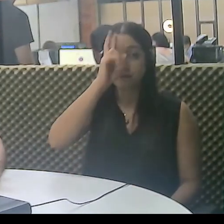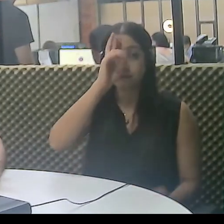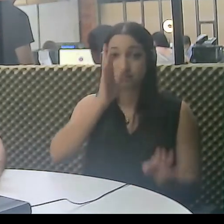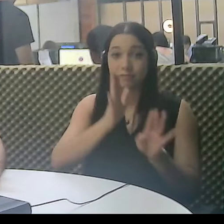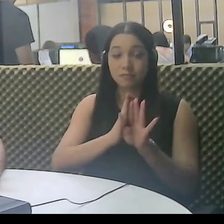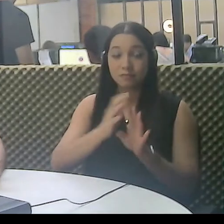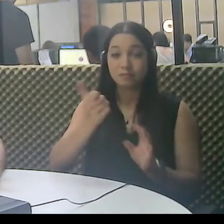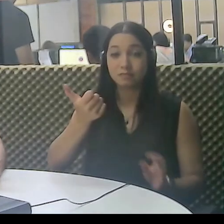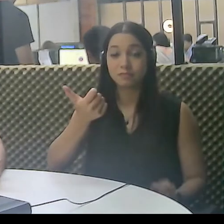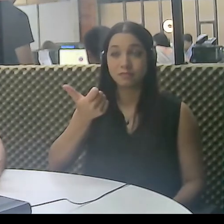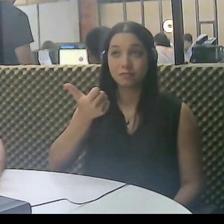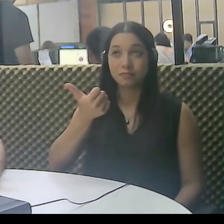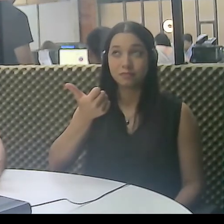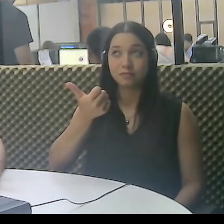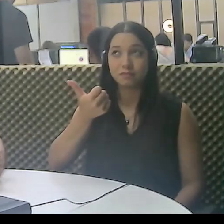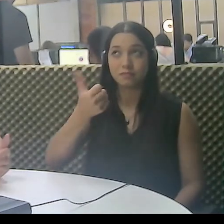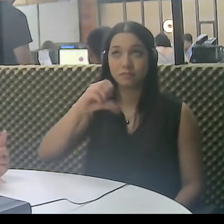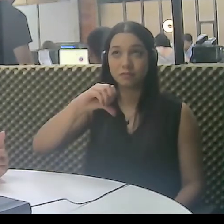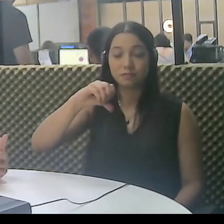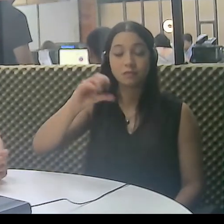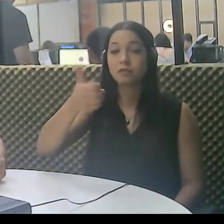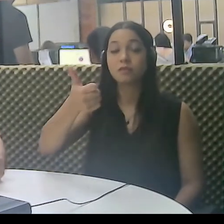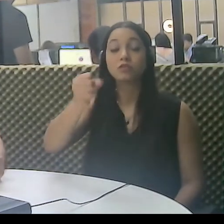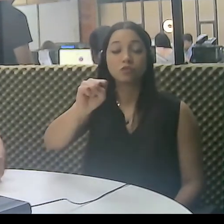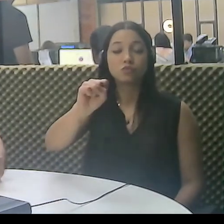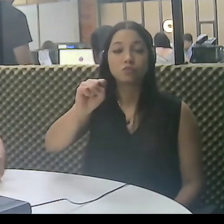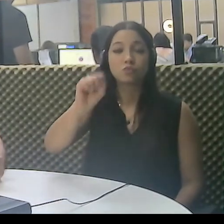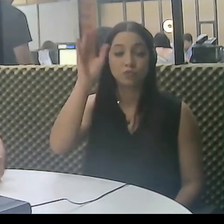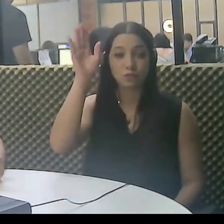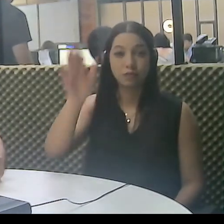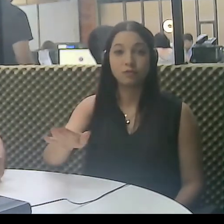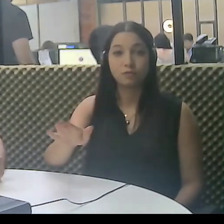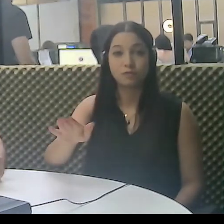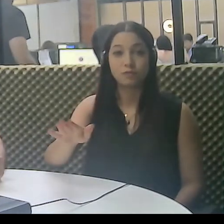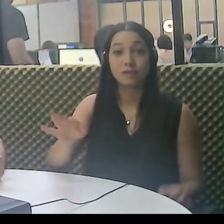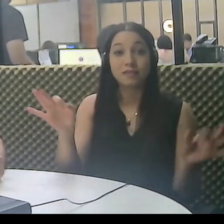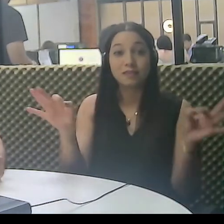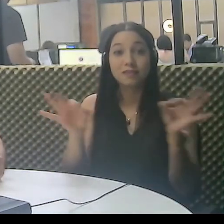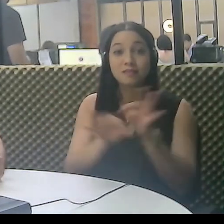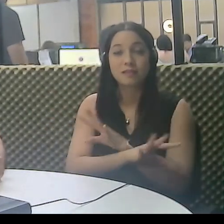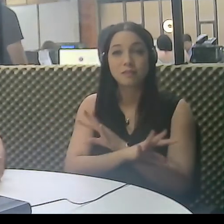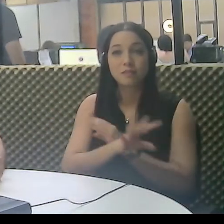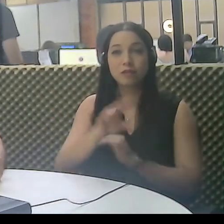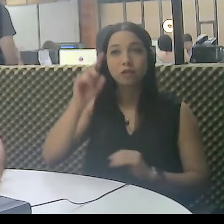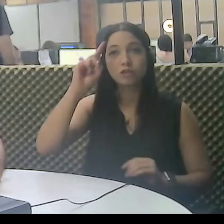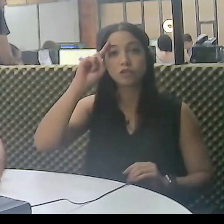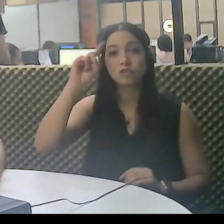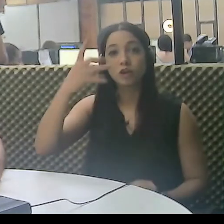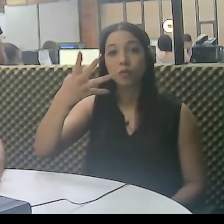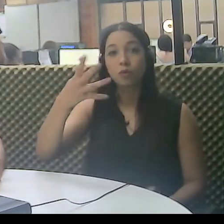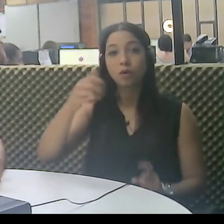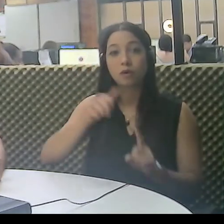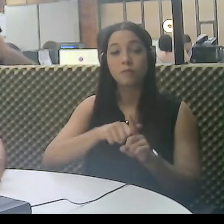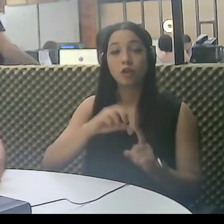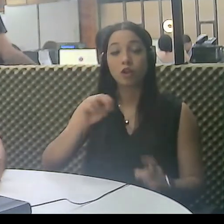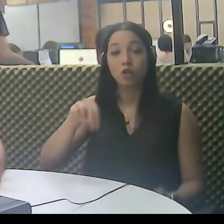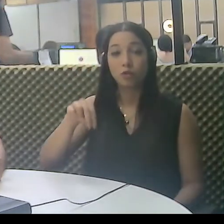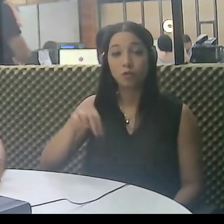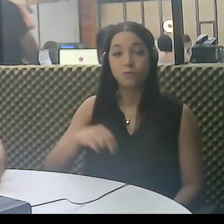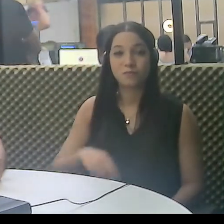até às 6 horas da tarde. O encerramento está previsto para o dia 4 de